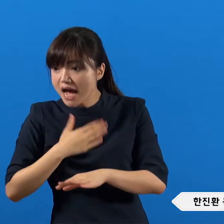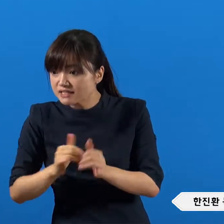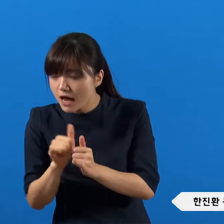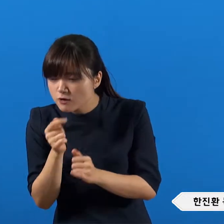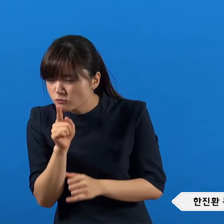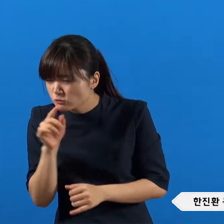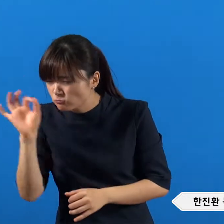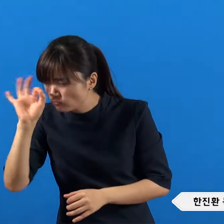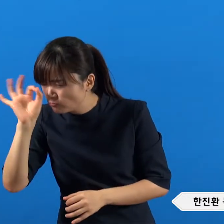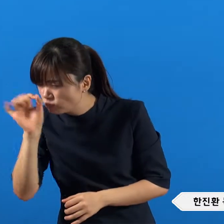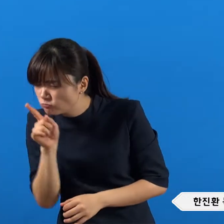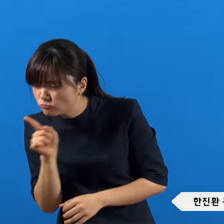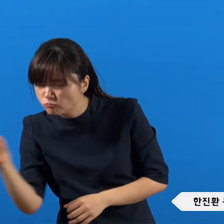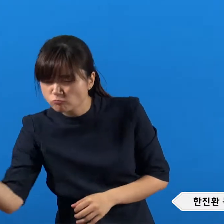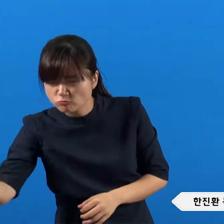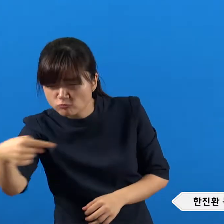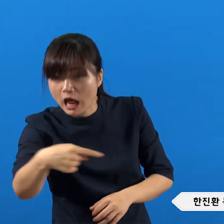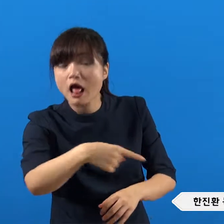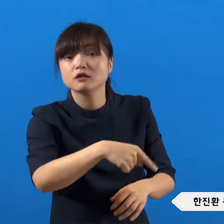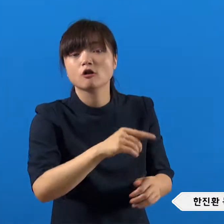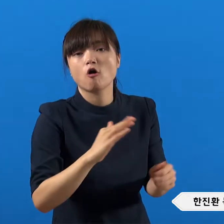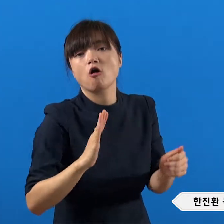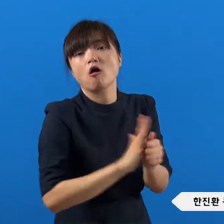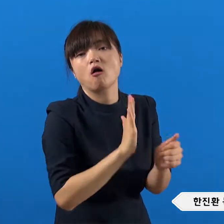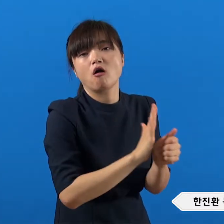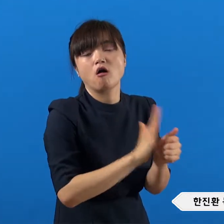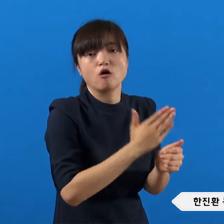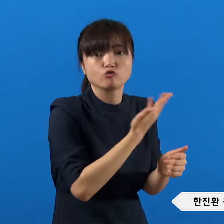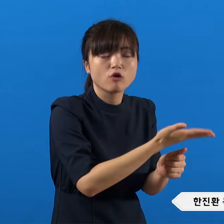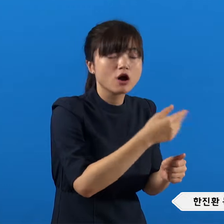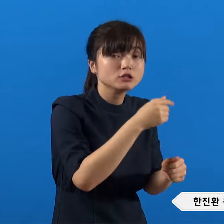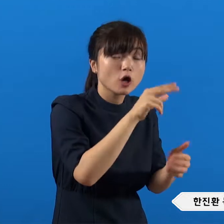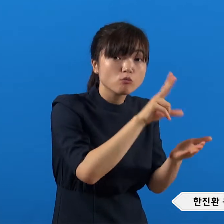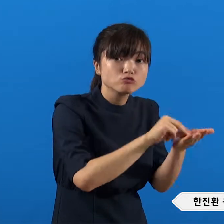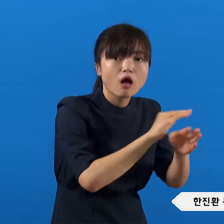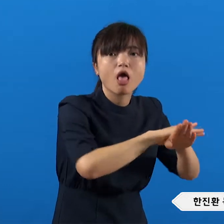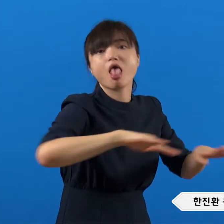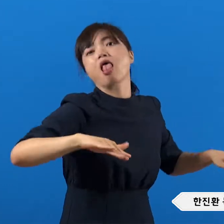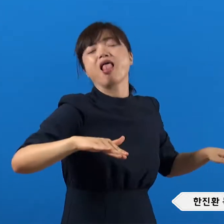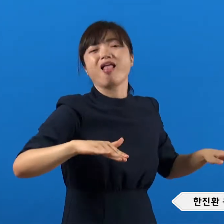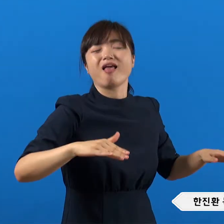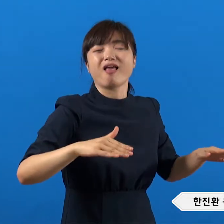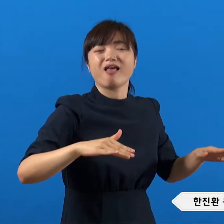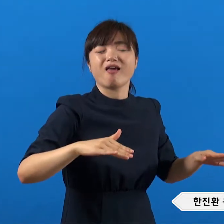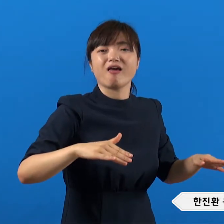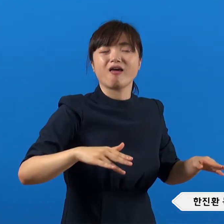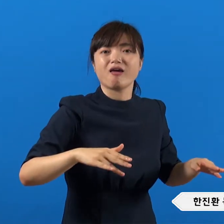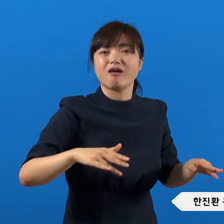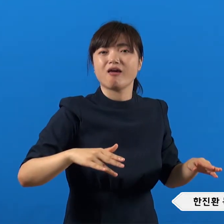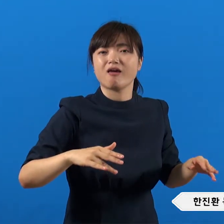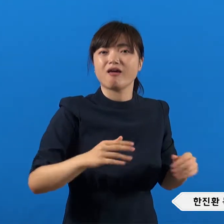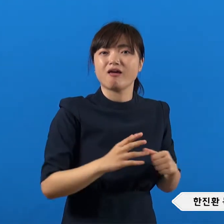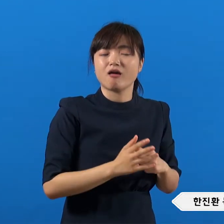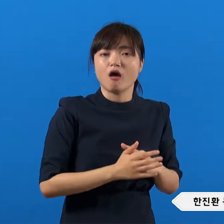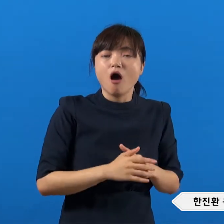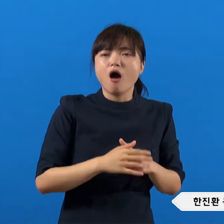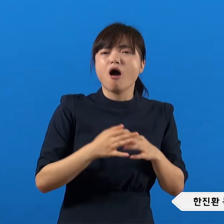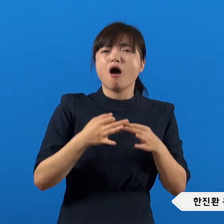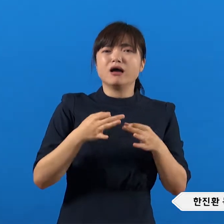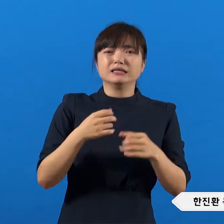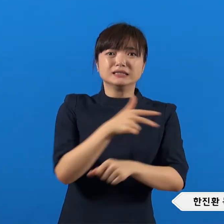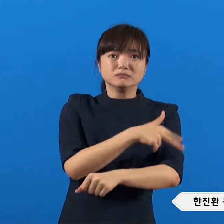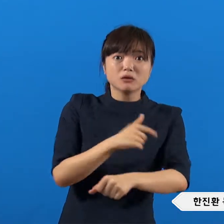저렇게 소개를 해주어서 그 연줄로 해서 그래서 어려움을 잘 해결을 하게 됐습니다. 김